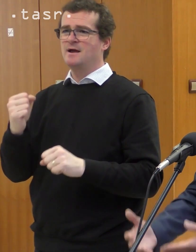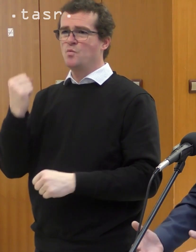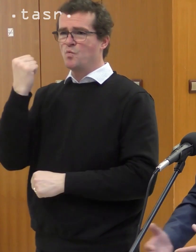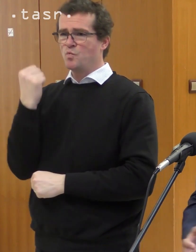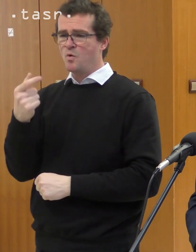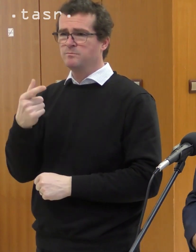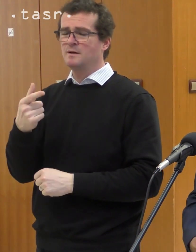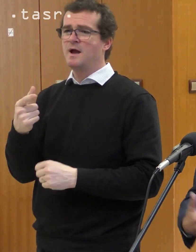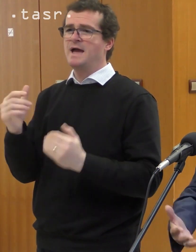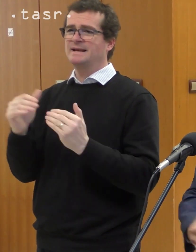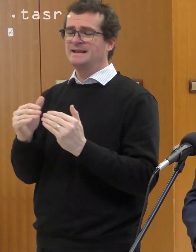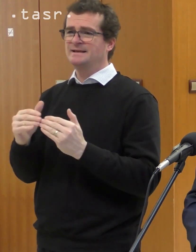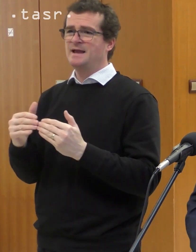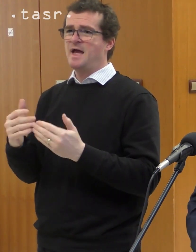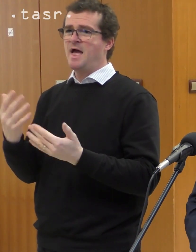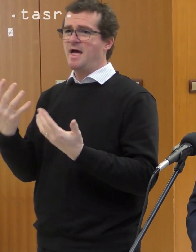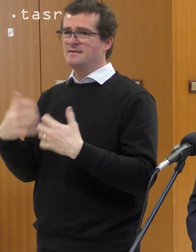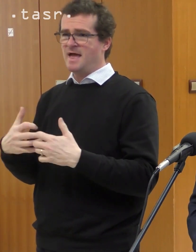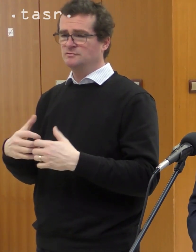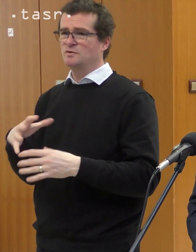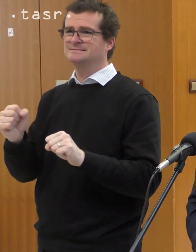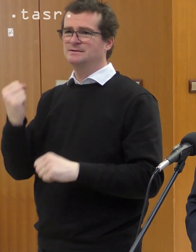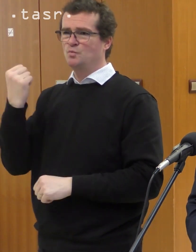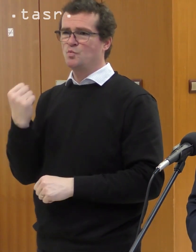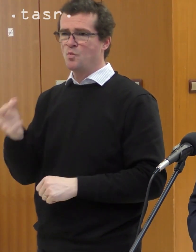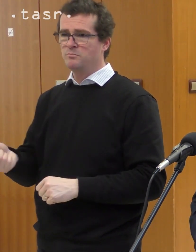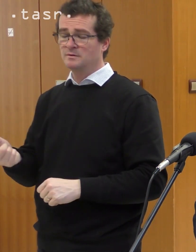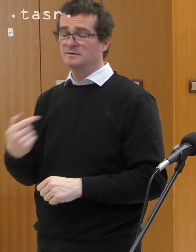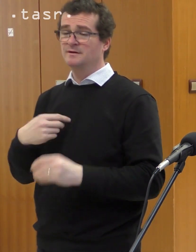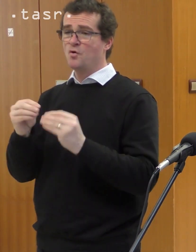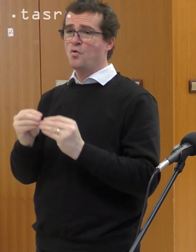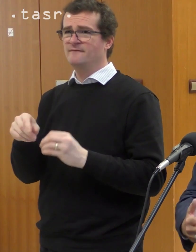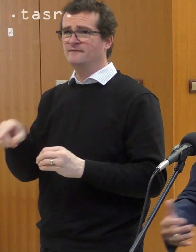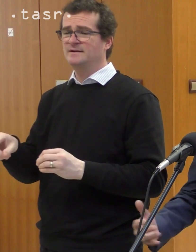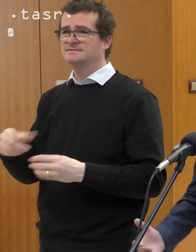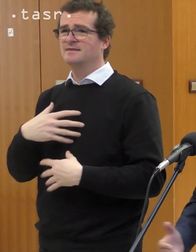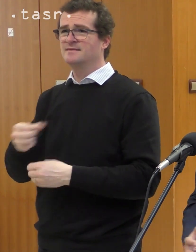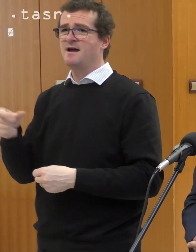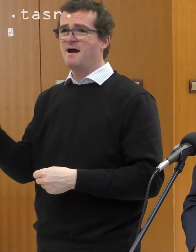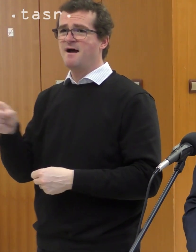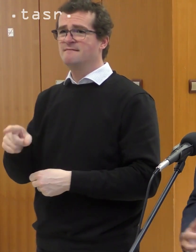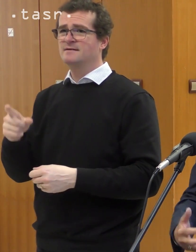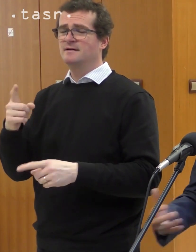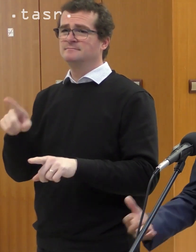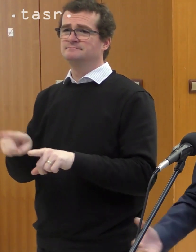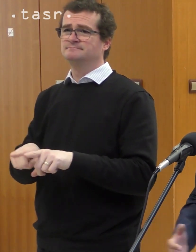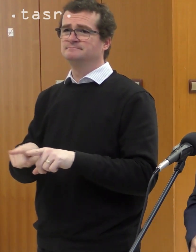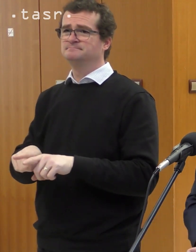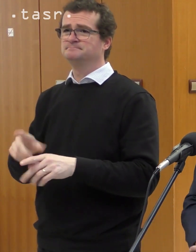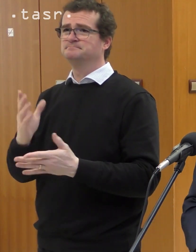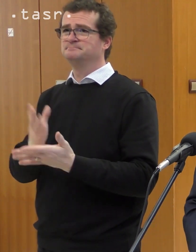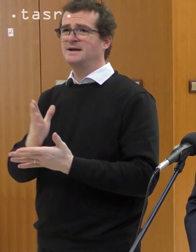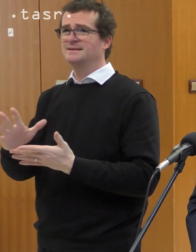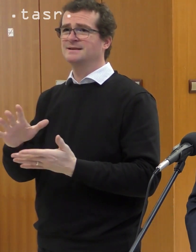kritéria, nástroje a následne teda samozrejme implementácia. V samotnej koncepcii úrad navrhuje určité, alebo identifikuje